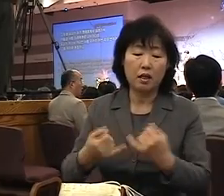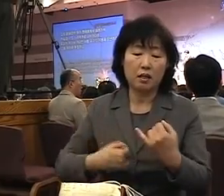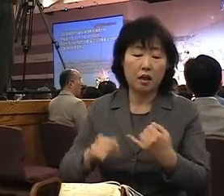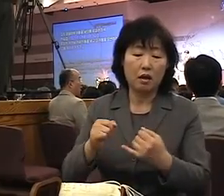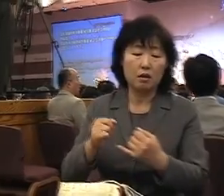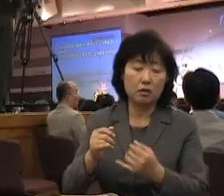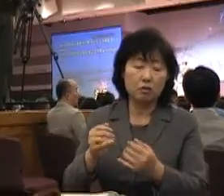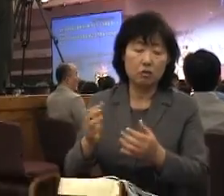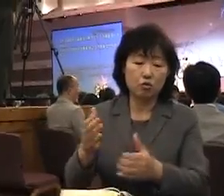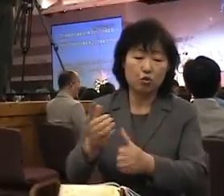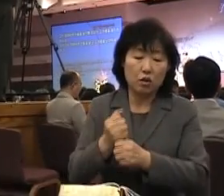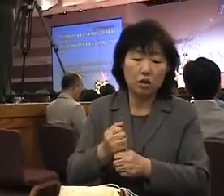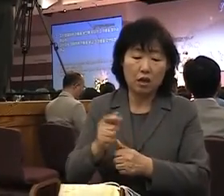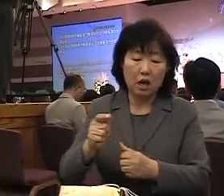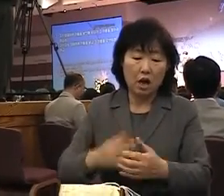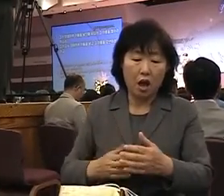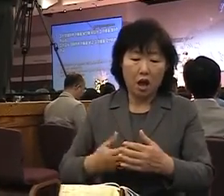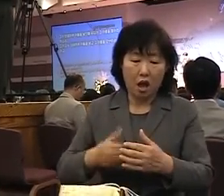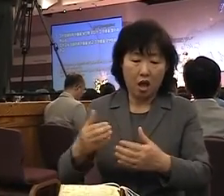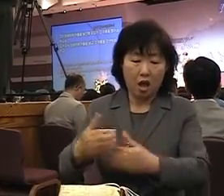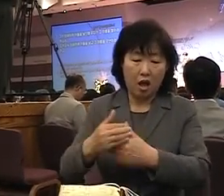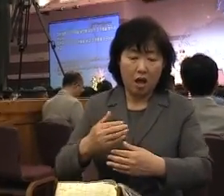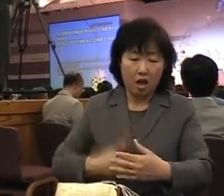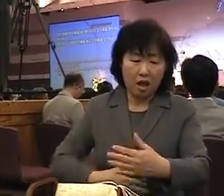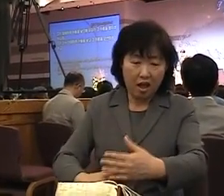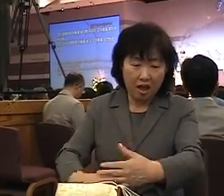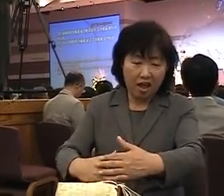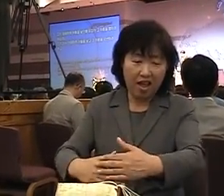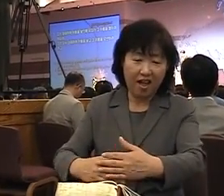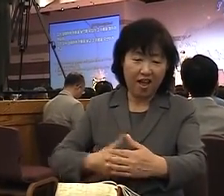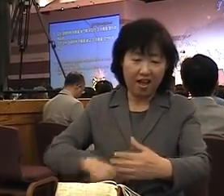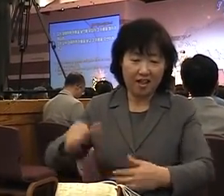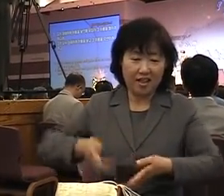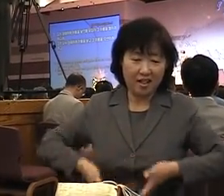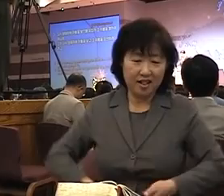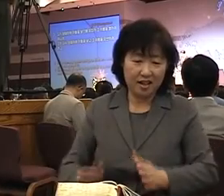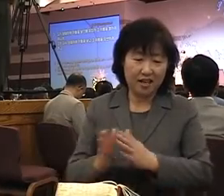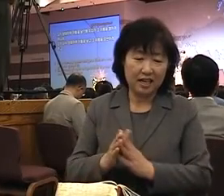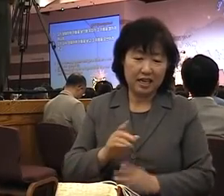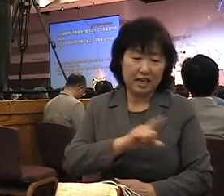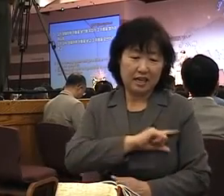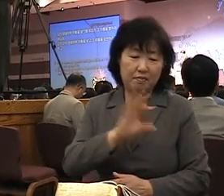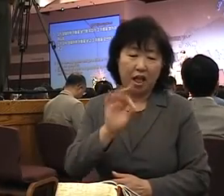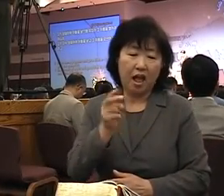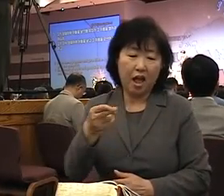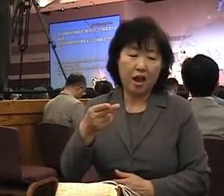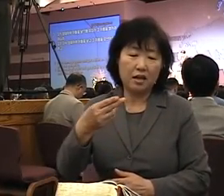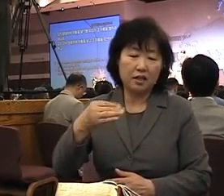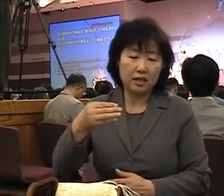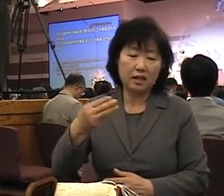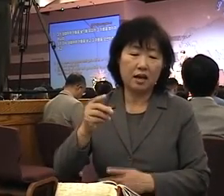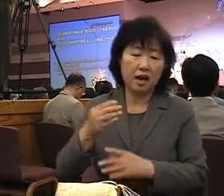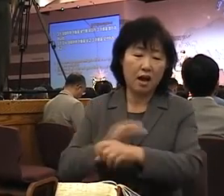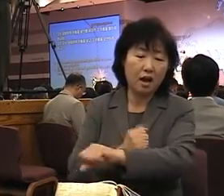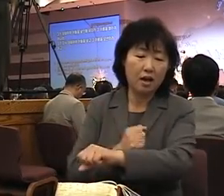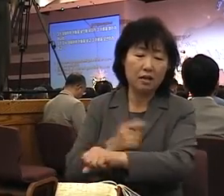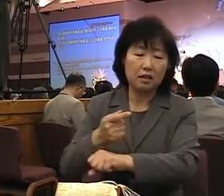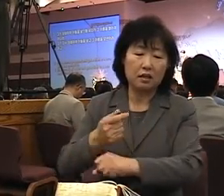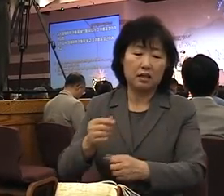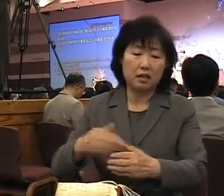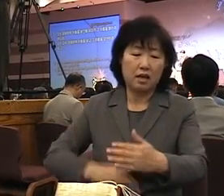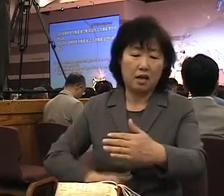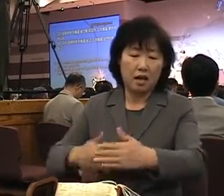동침하니 그가 잉태하여 아들을 낳음에 유다가 그 이름을 엘이라 하니라. 그가 다시 잉태하여 아들을 낳고 그